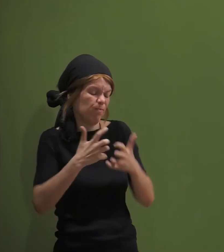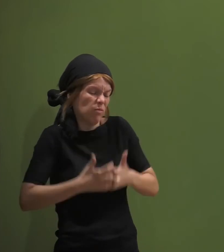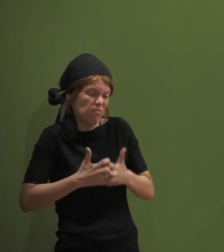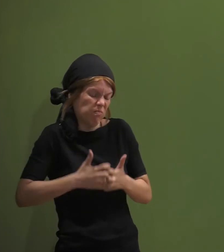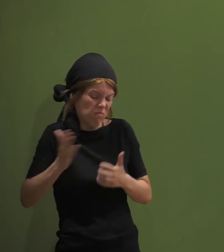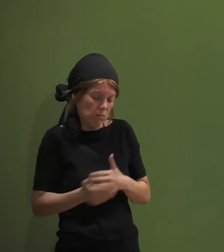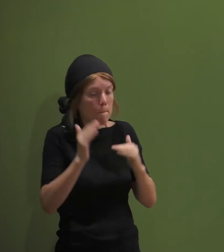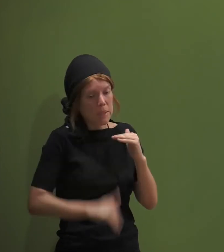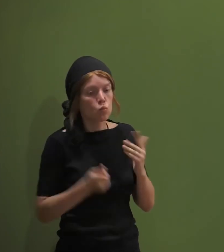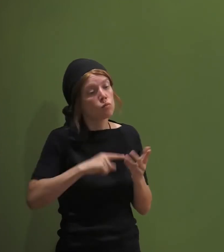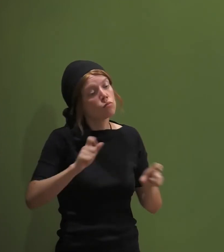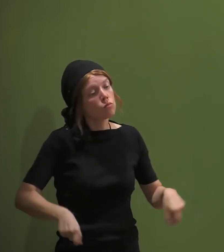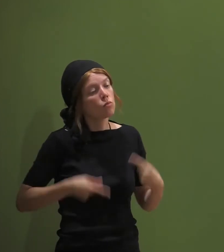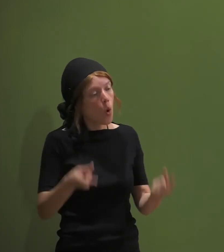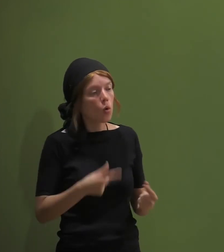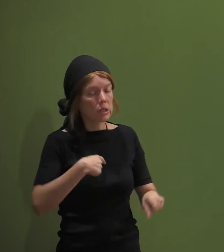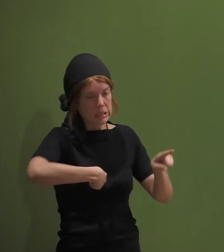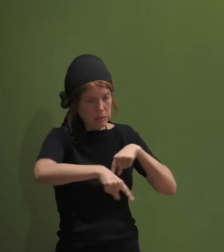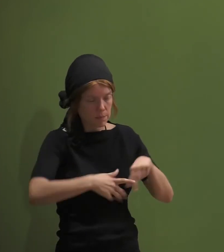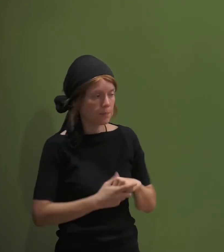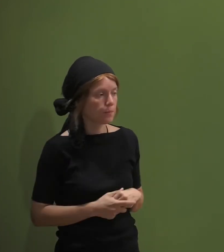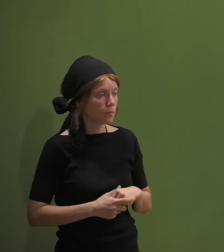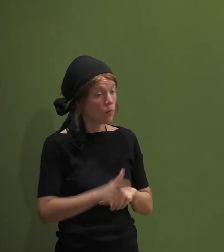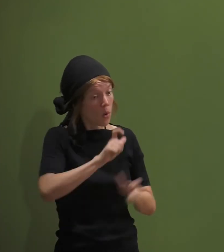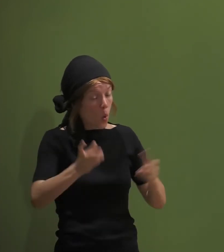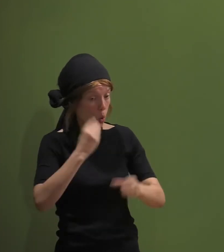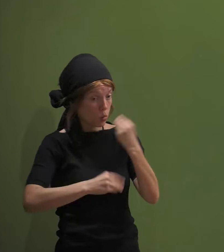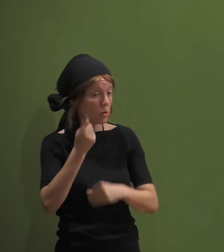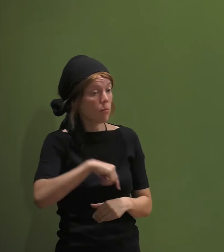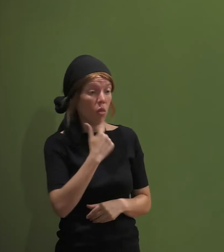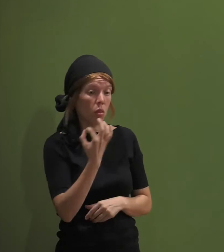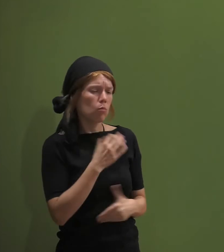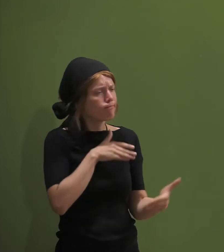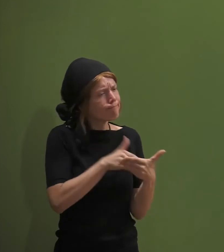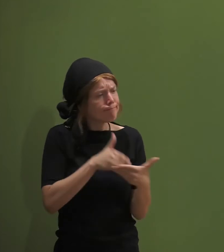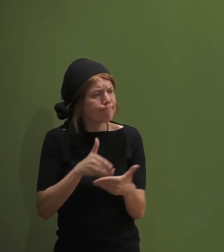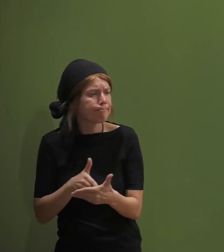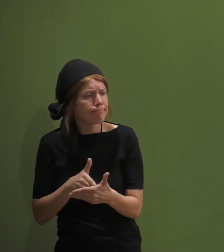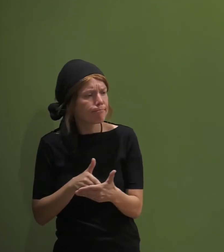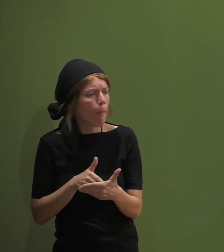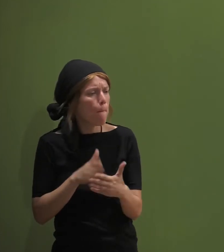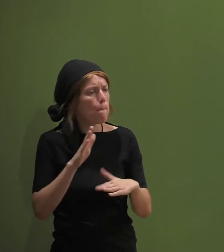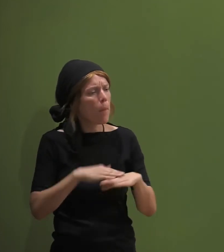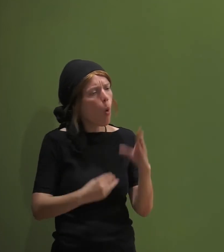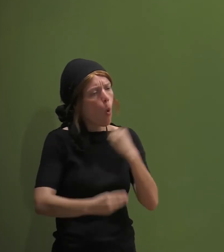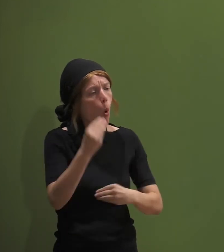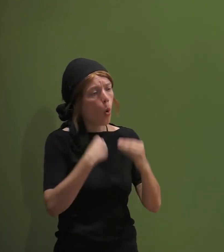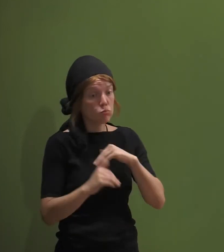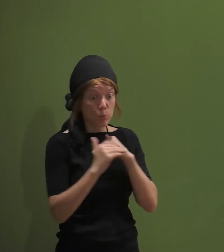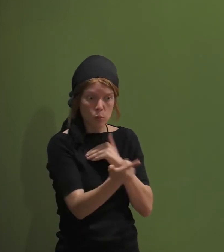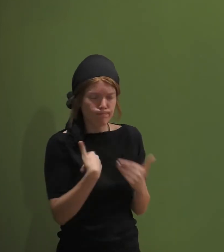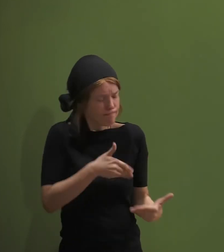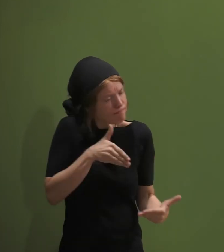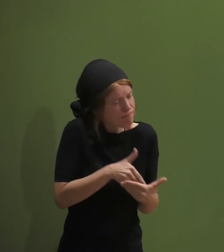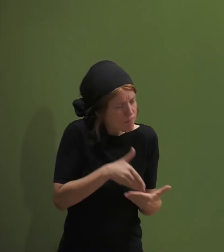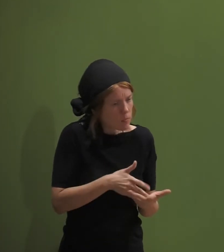plantearse alternativas más ecológicas de transporte. Los consumidores también indicaron los obstáculos que encuentran para consumir de una manera sostenible